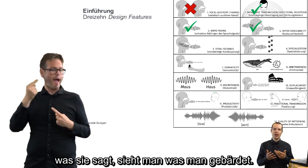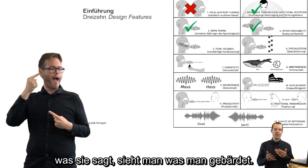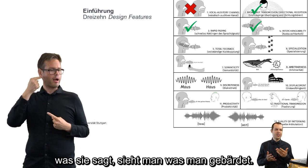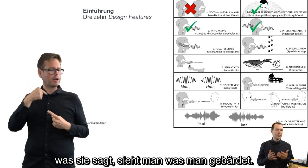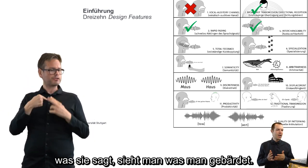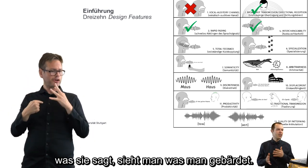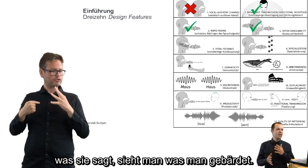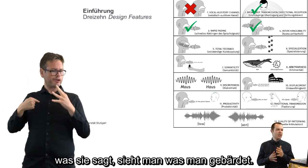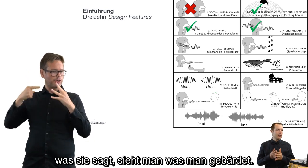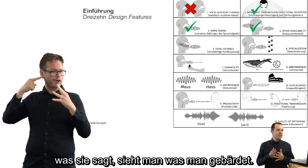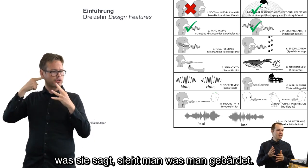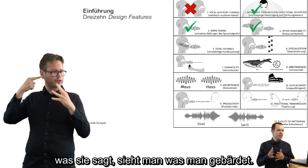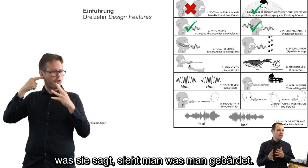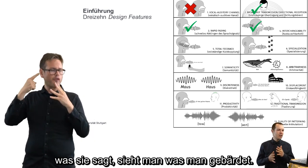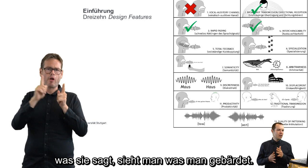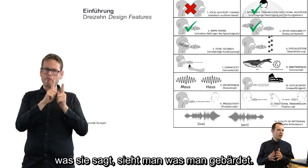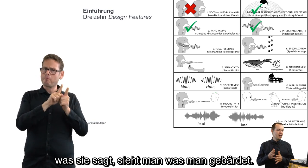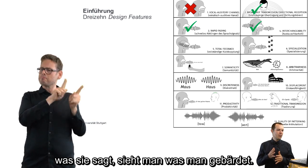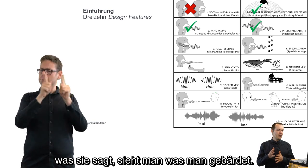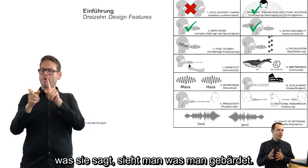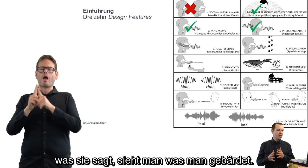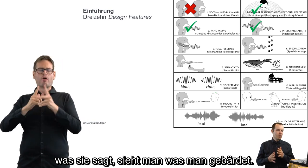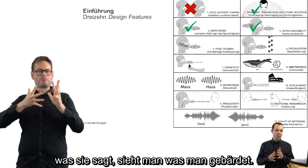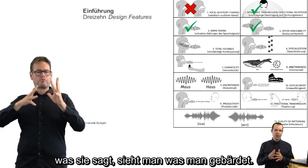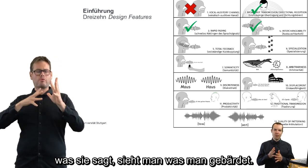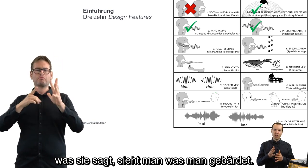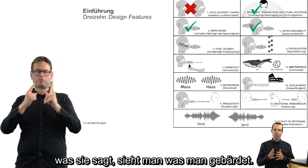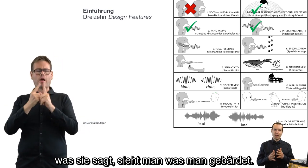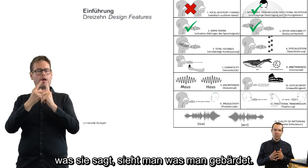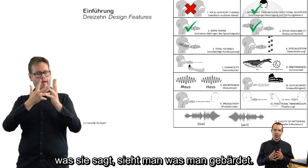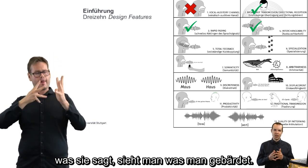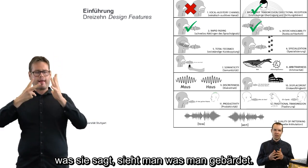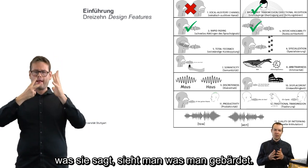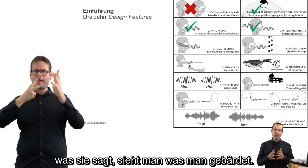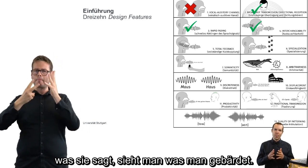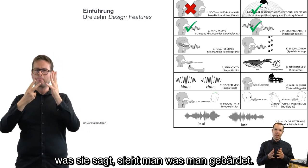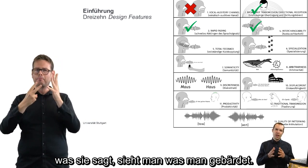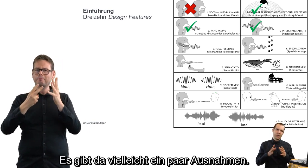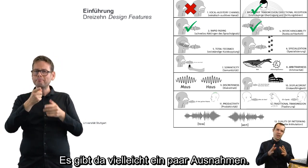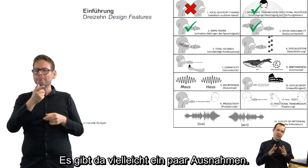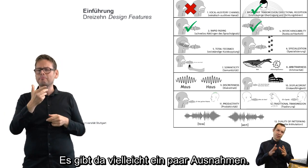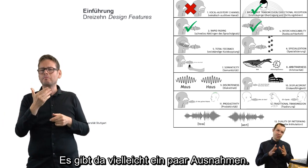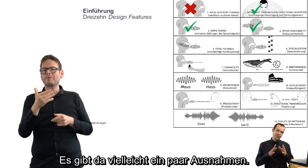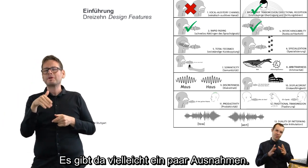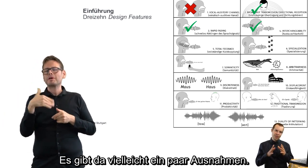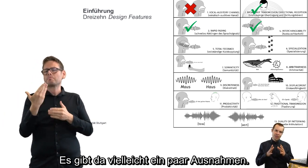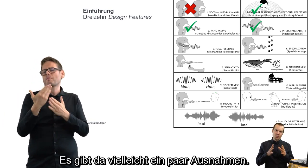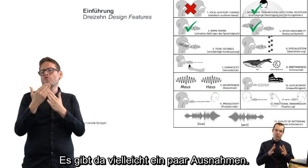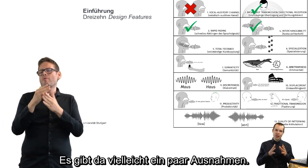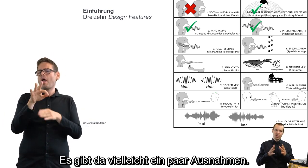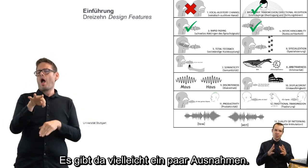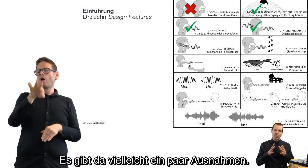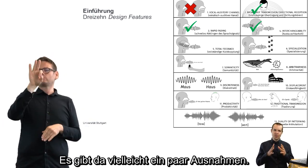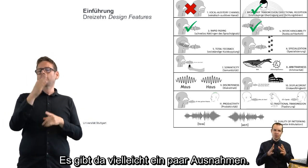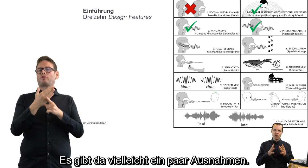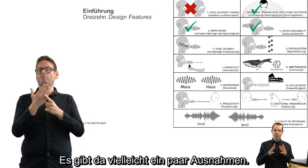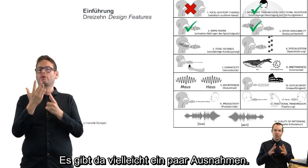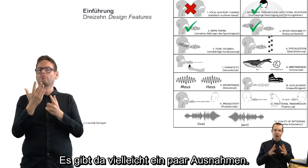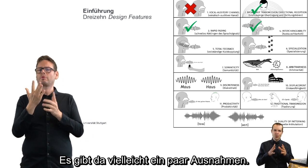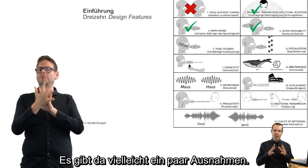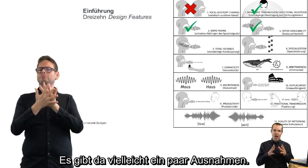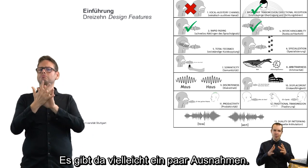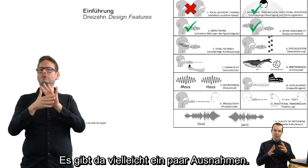hören kann, was sie sagt, sieht man, was man gebärdet. Es gibt vielleicht so ein paar